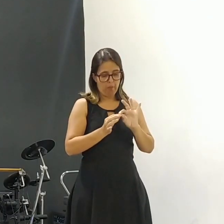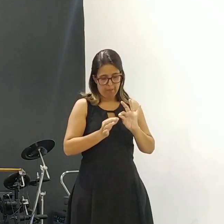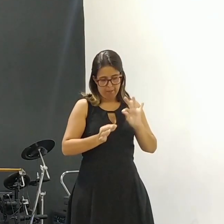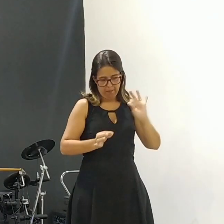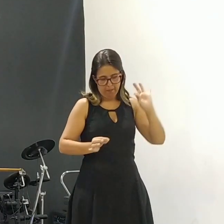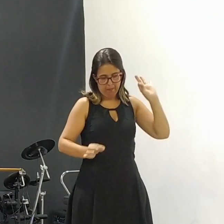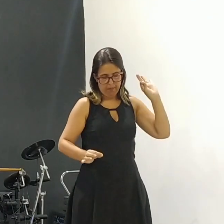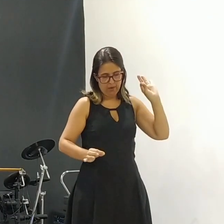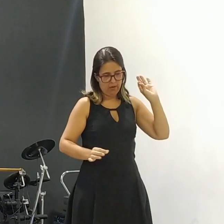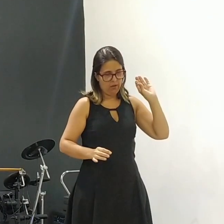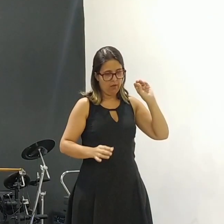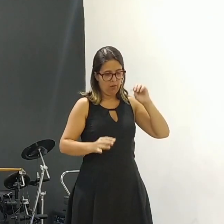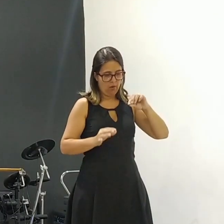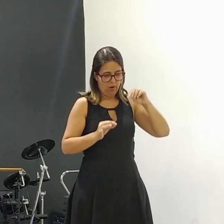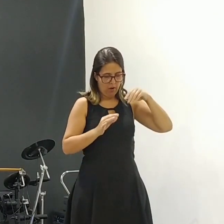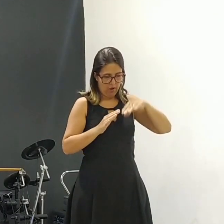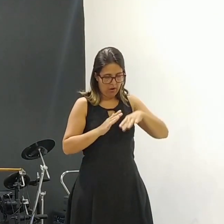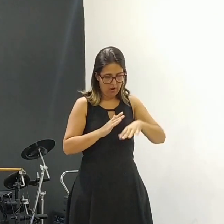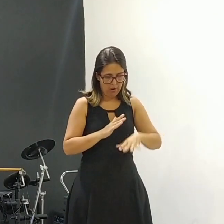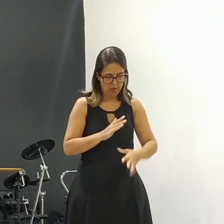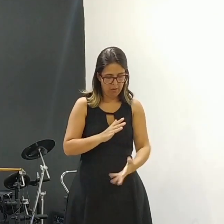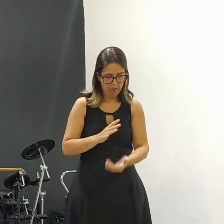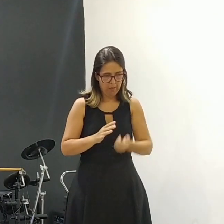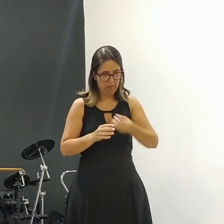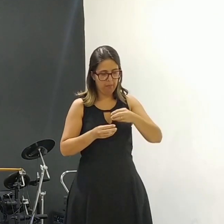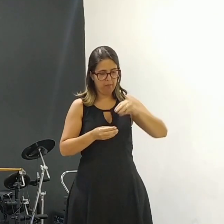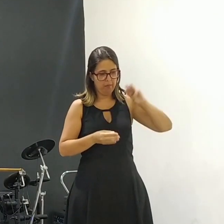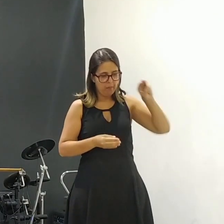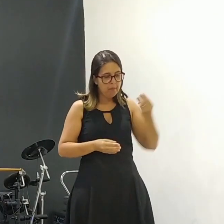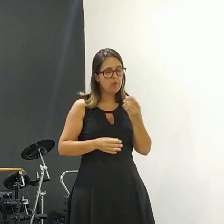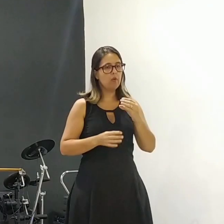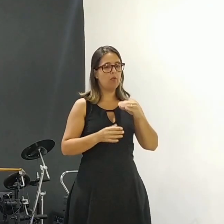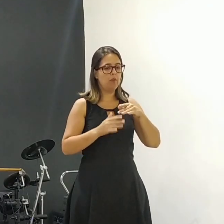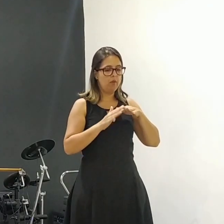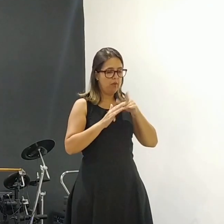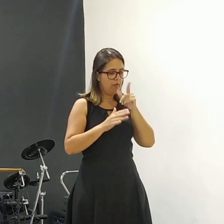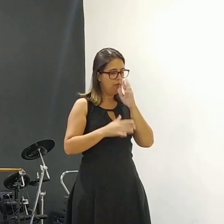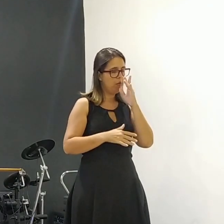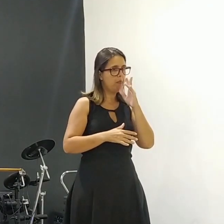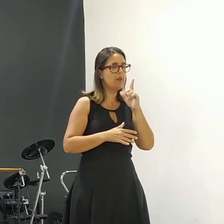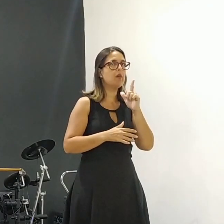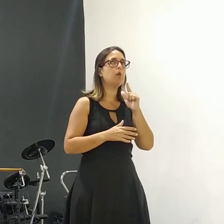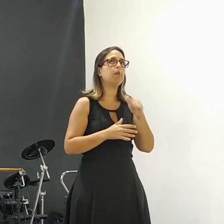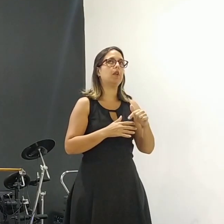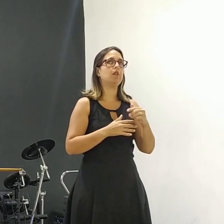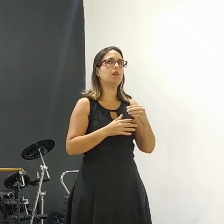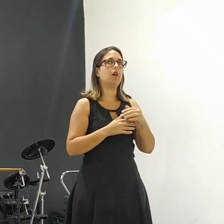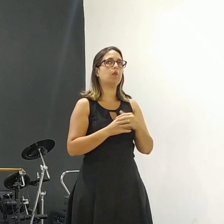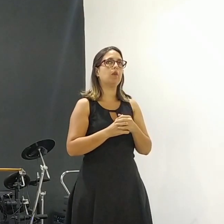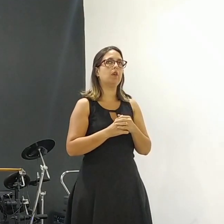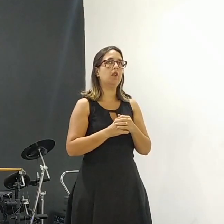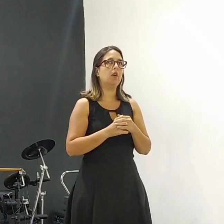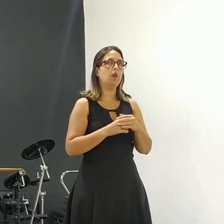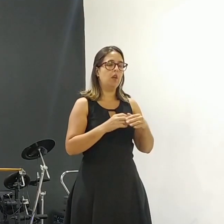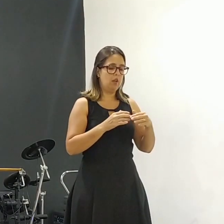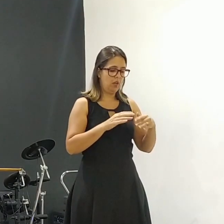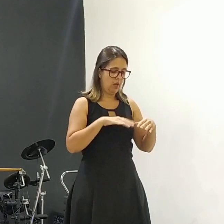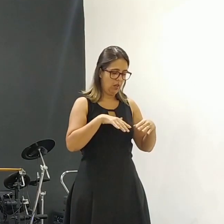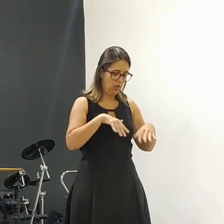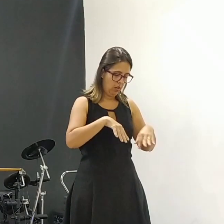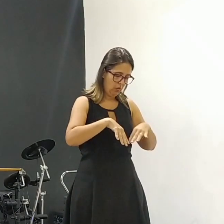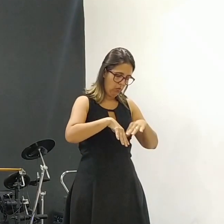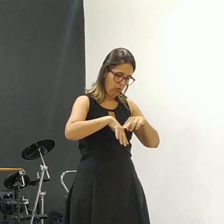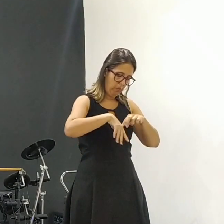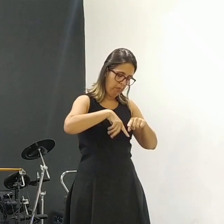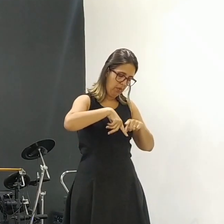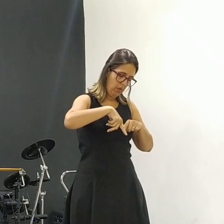medir, e mediu 1000 côvados, e me fez passar pelas águas que me davam pelos tornozelos, e